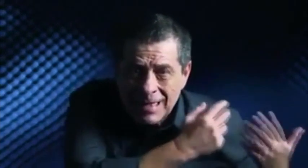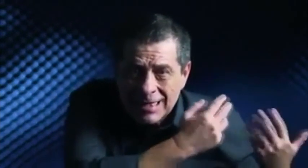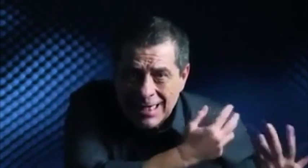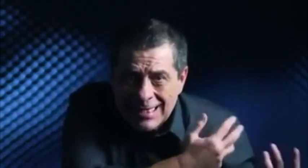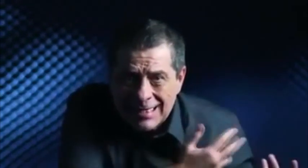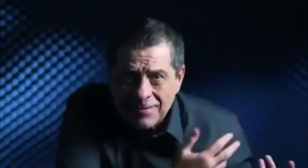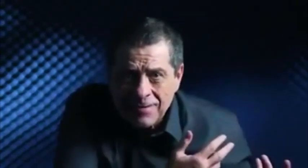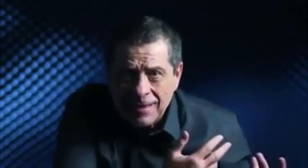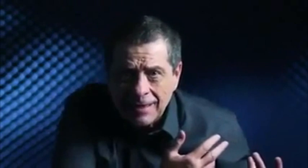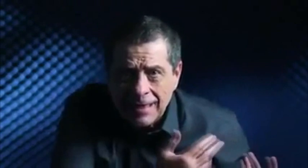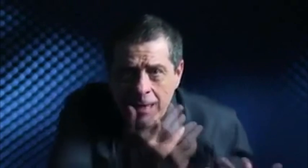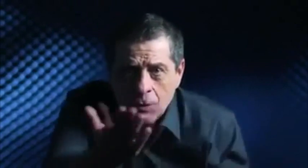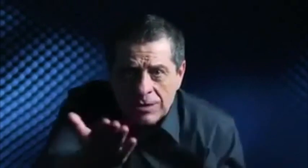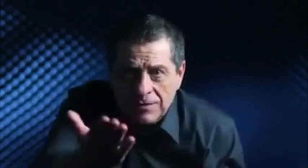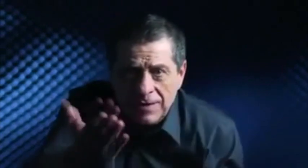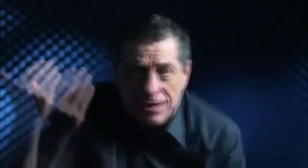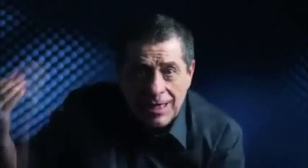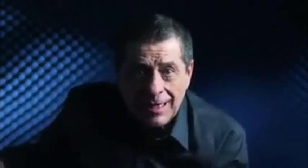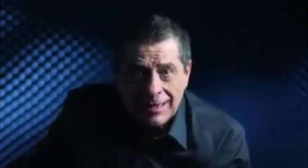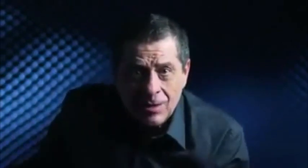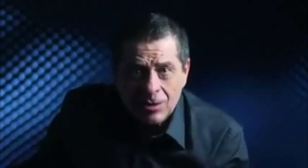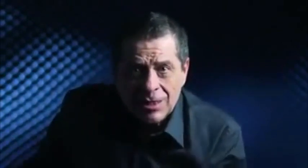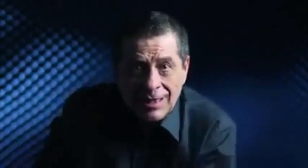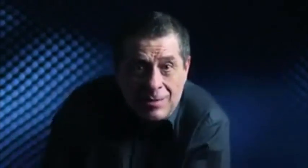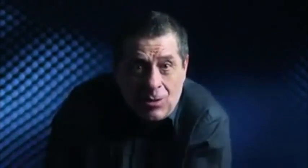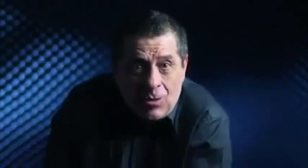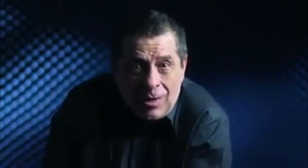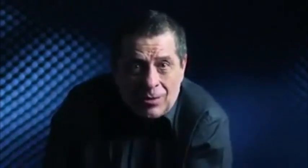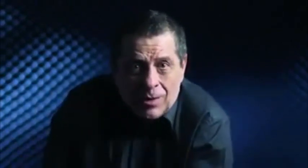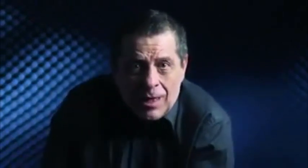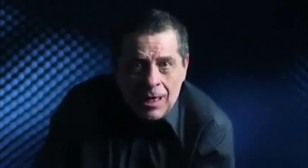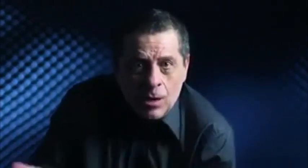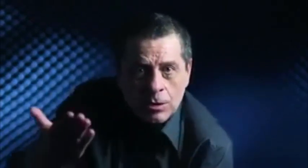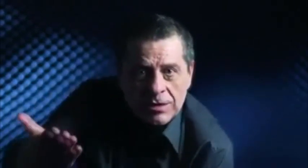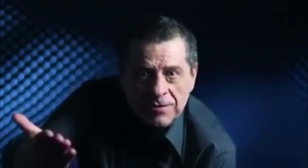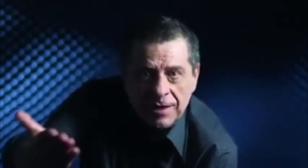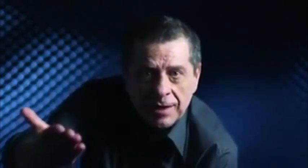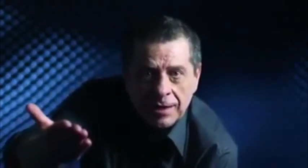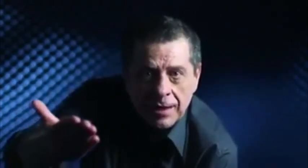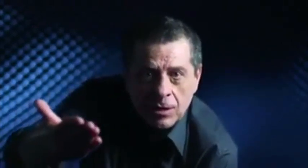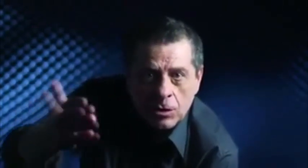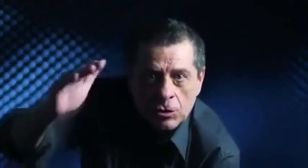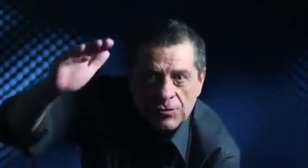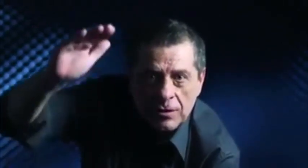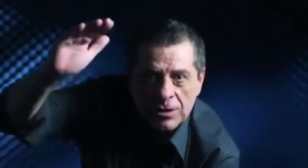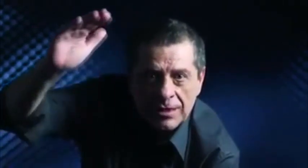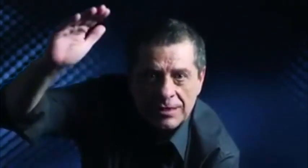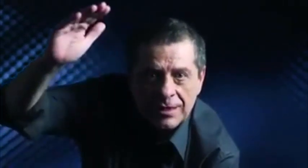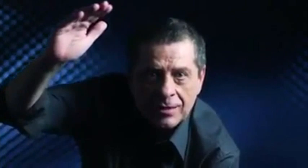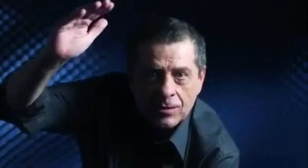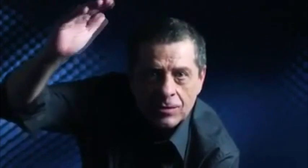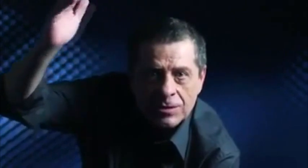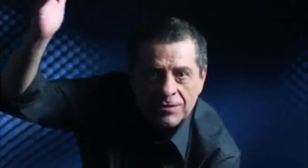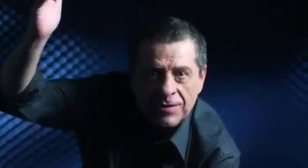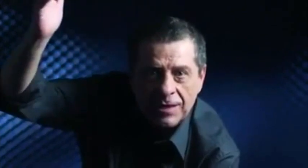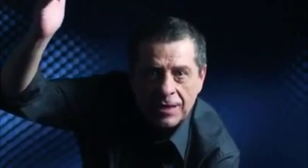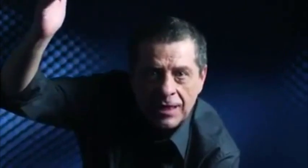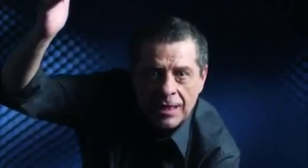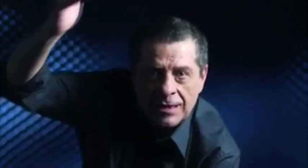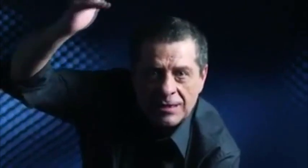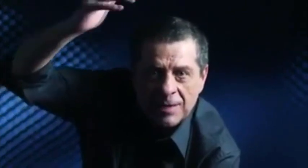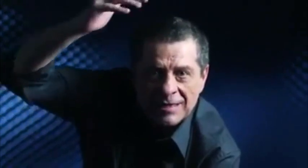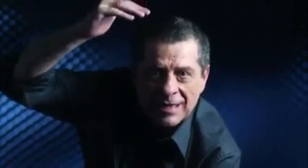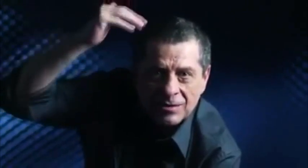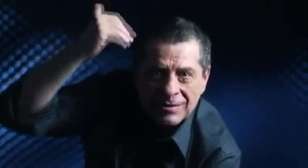Já é sexta-feira. Quando se vê, já é Natal, já terminou o ano. Quando se vê, nossos filhos cresceram. Quando se